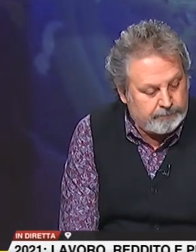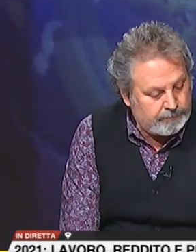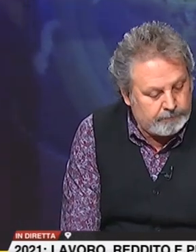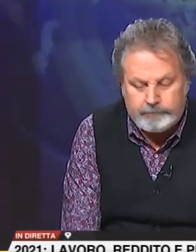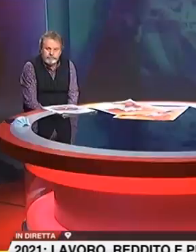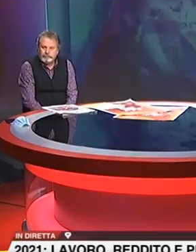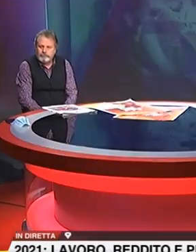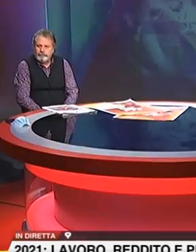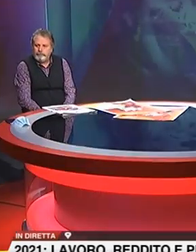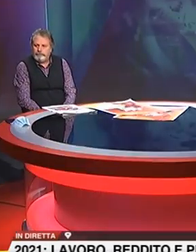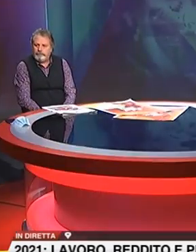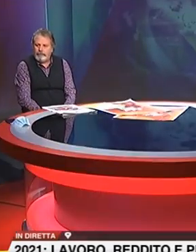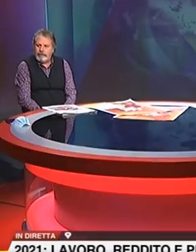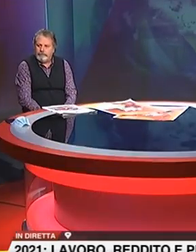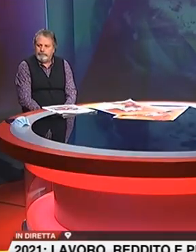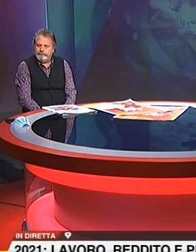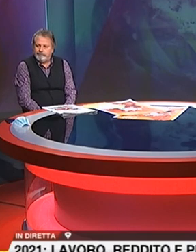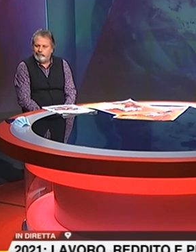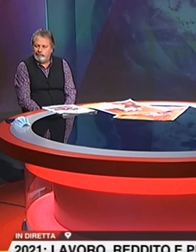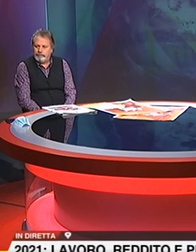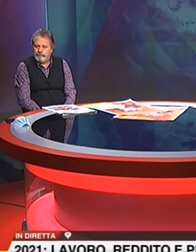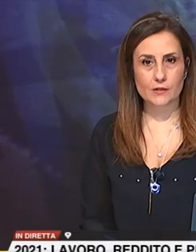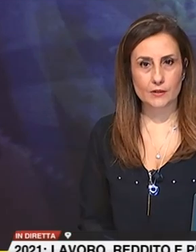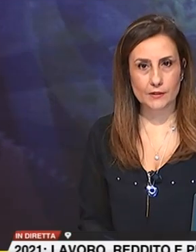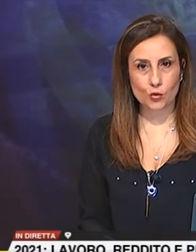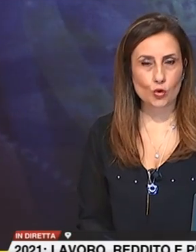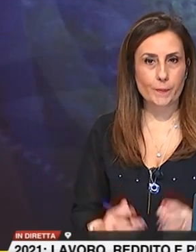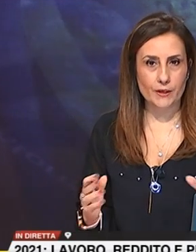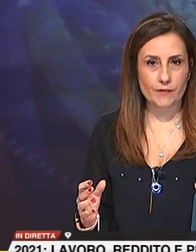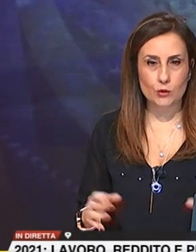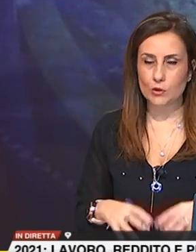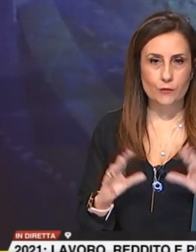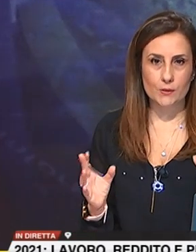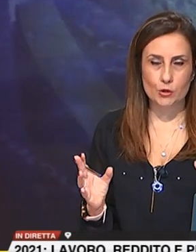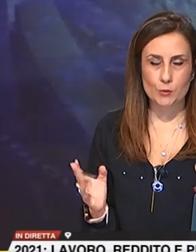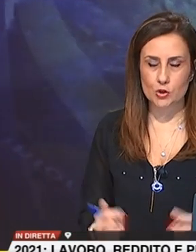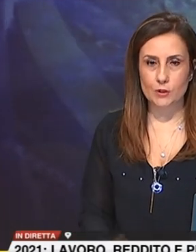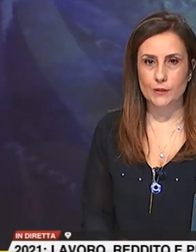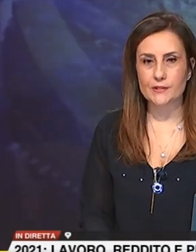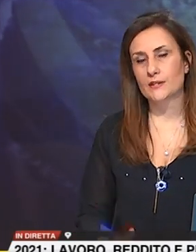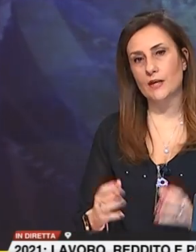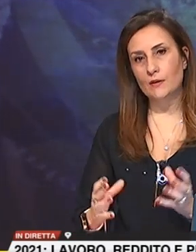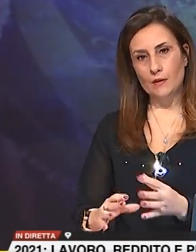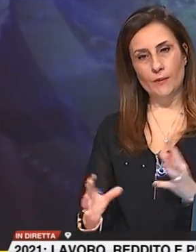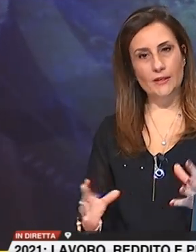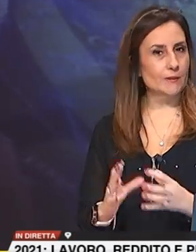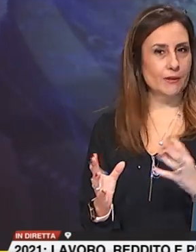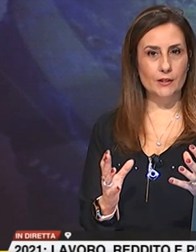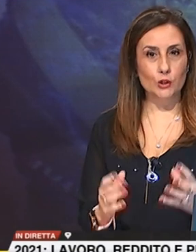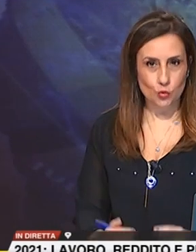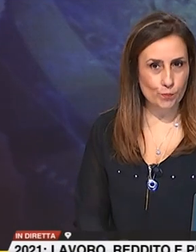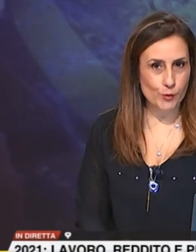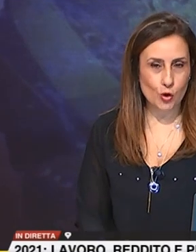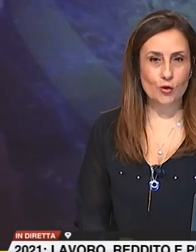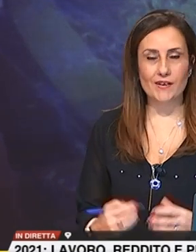è l'appello di Paulino Barbiero, di recarsi da loro per avere tutte le informazioni possibili senza magari rimanere